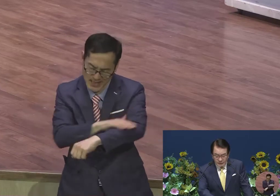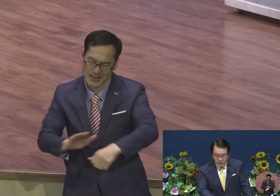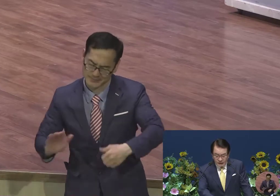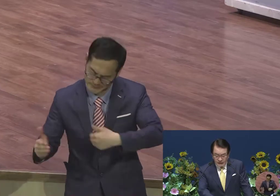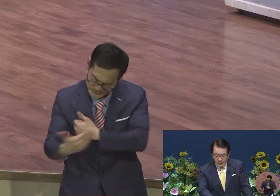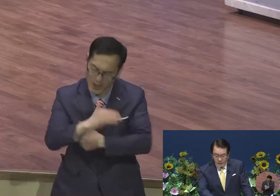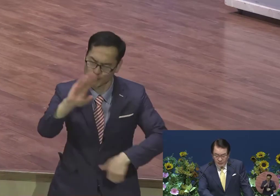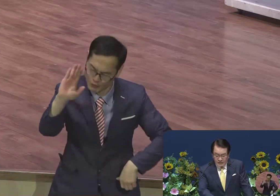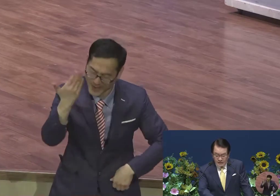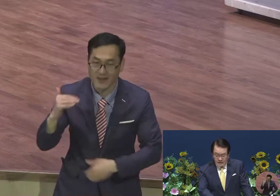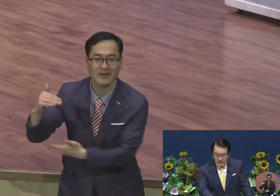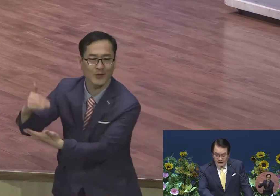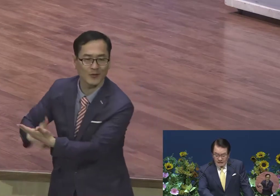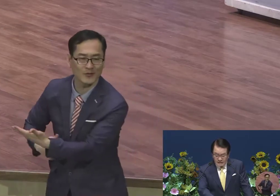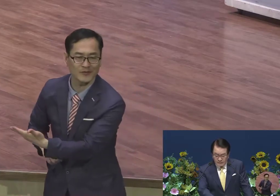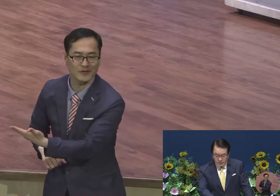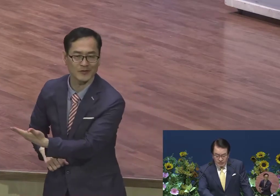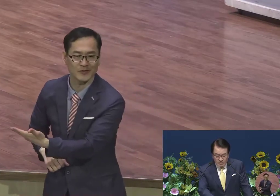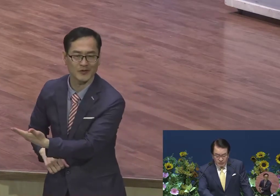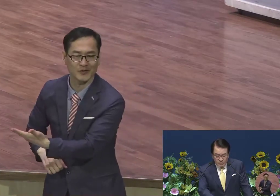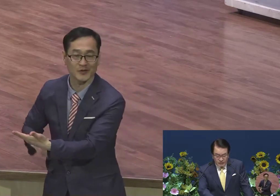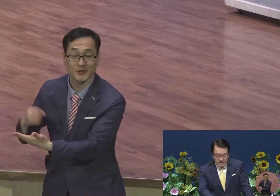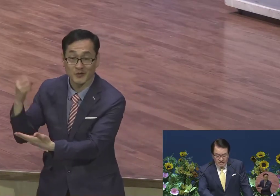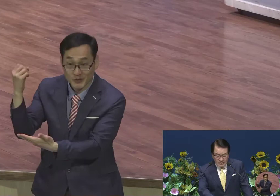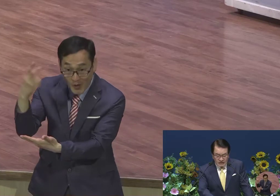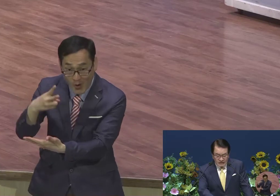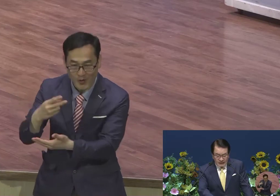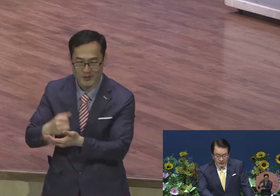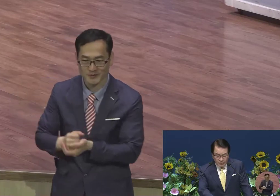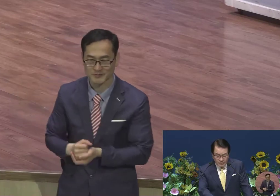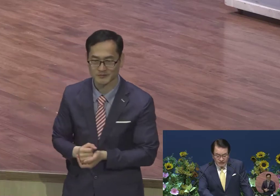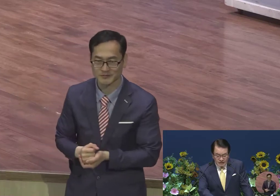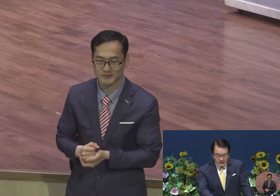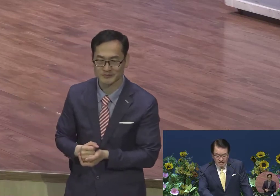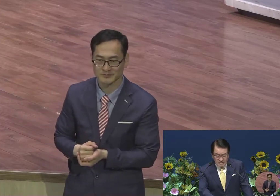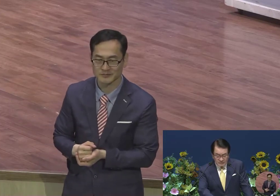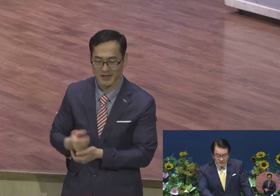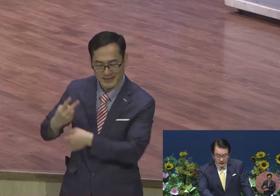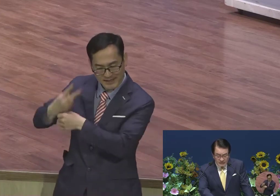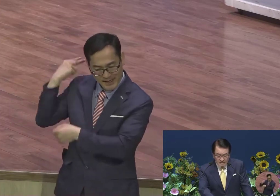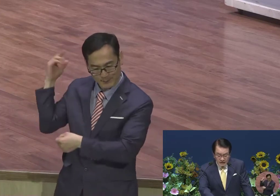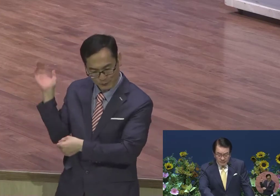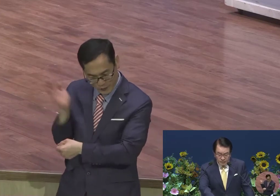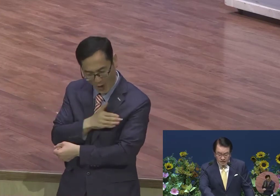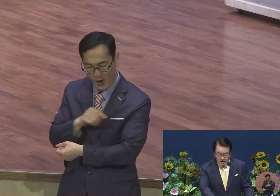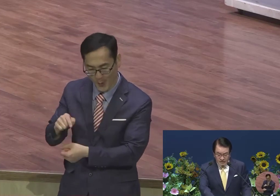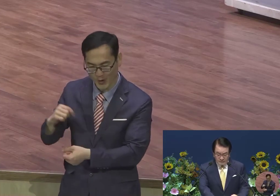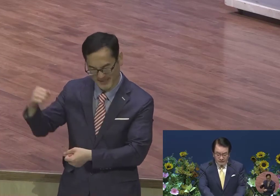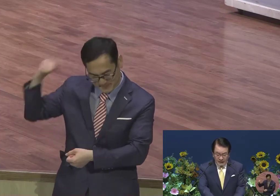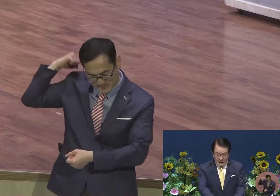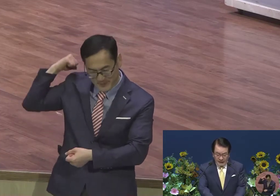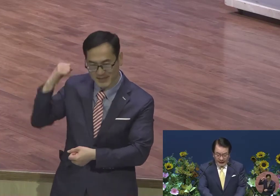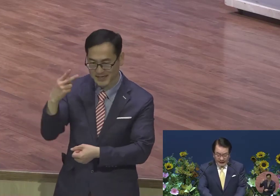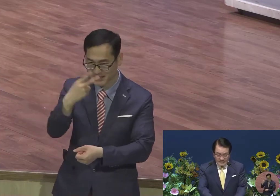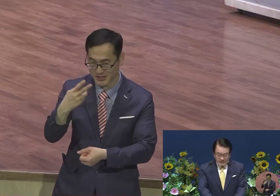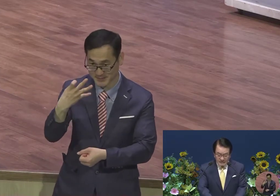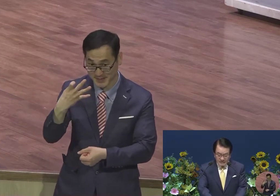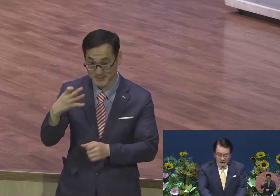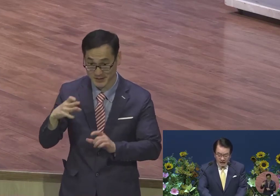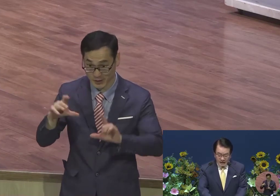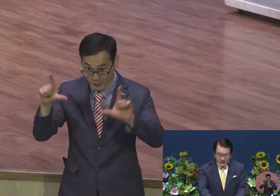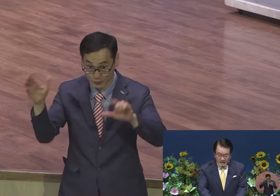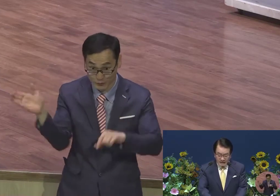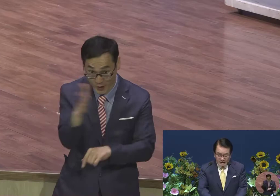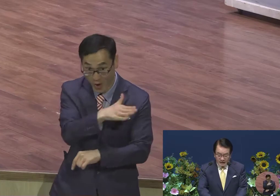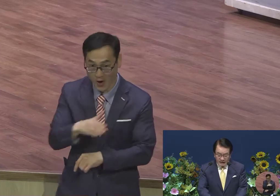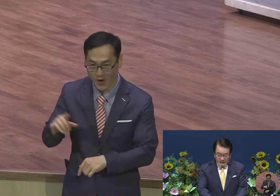또 다른 내용을 보면 재작년부터 들어오기 시작한 내원이 2014년부터 점차 강해질